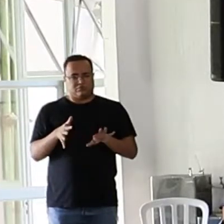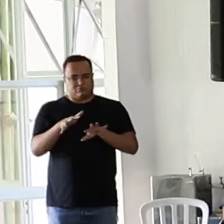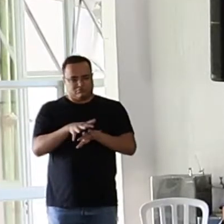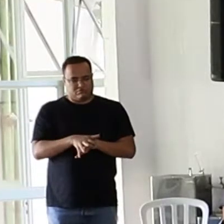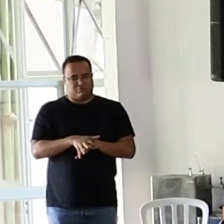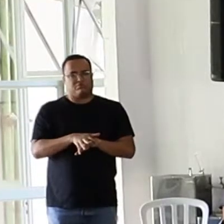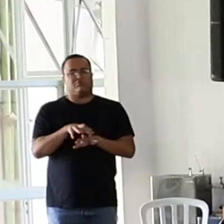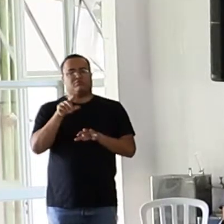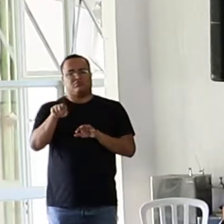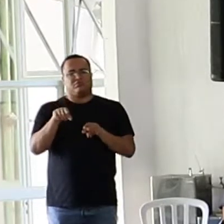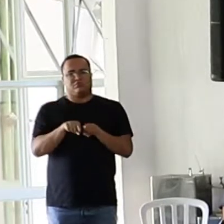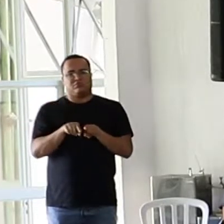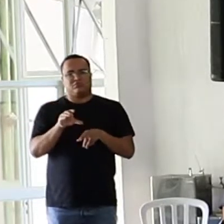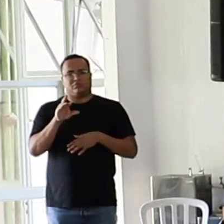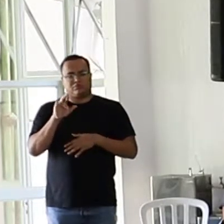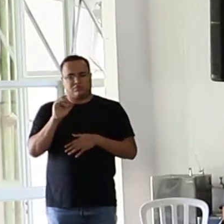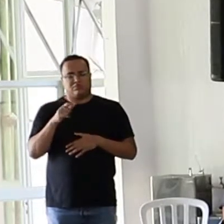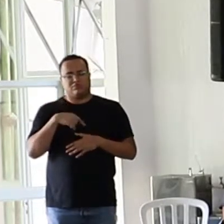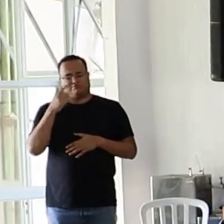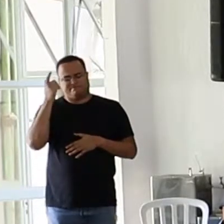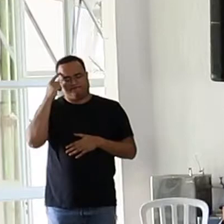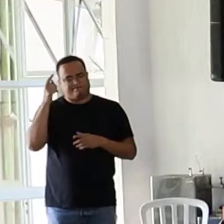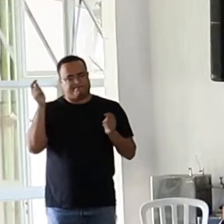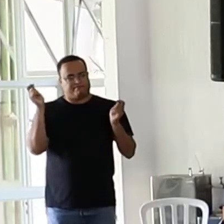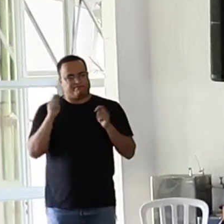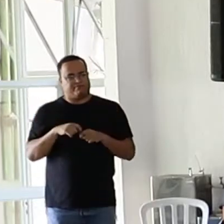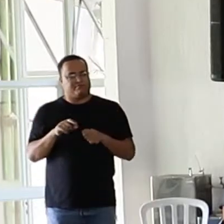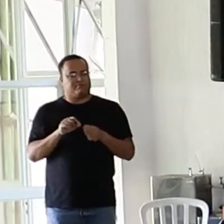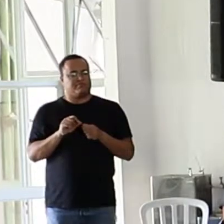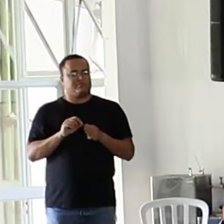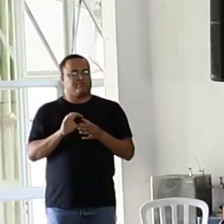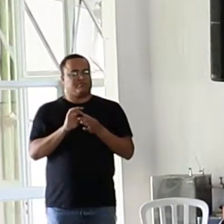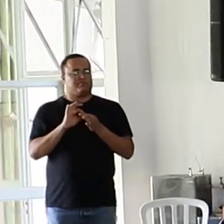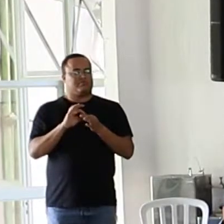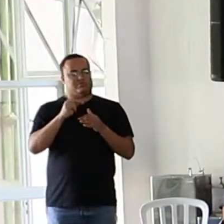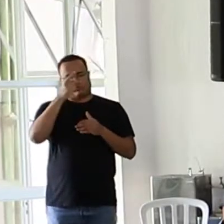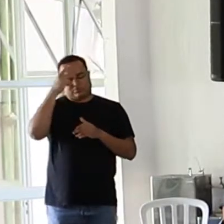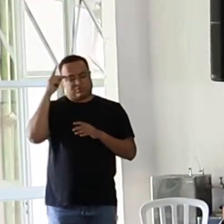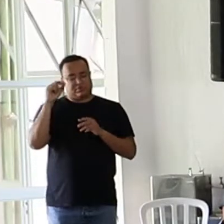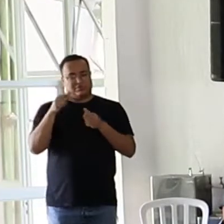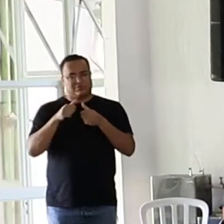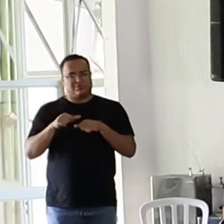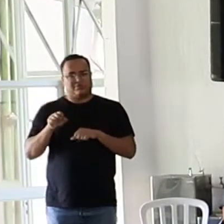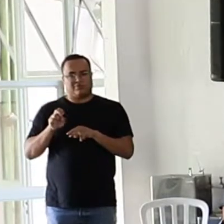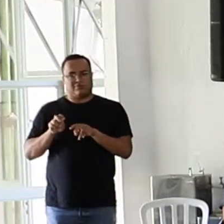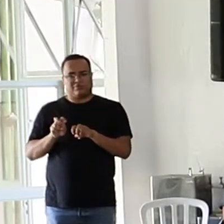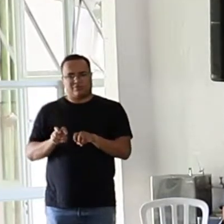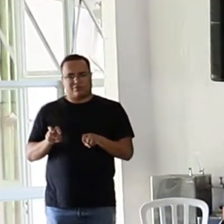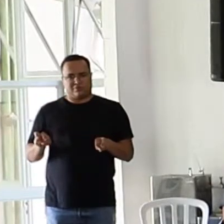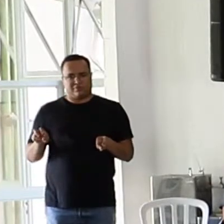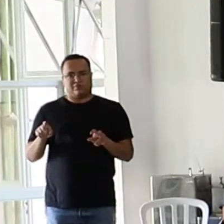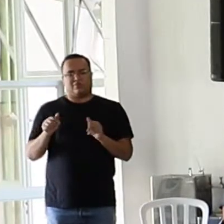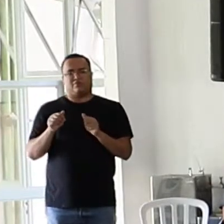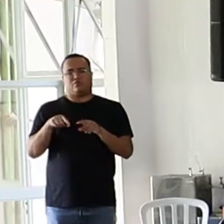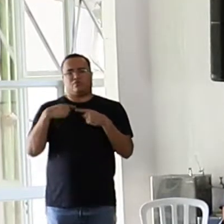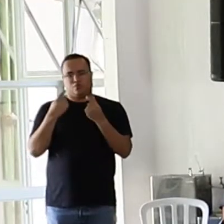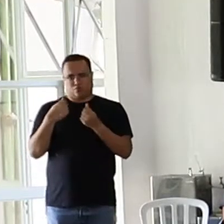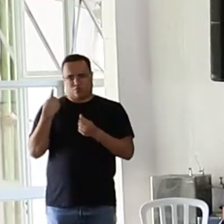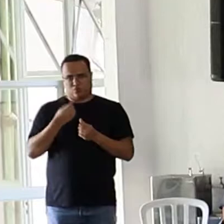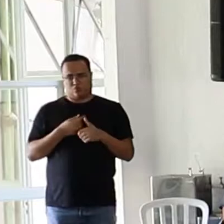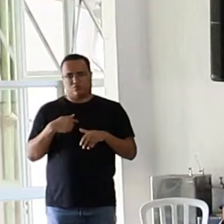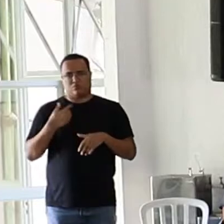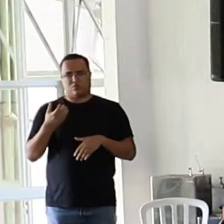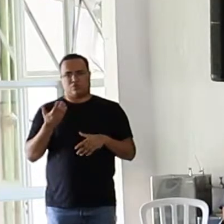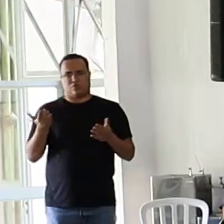acontece tem e você crise pela sua capacidade também de unir essas pessoas que estão sentadas Unidas conosco hoje